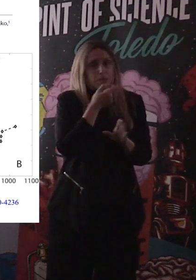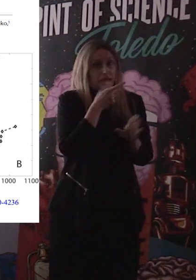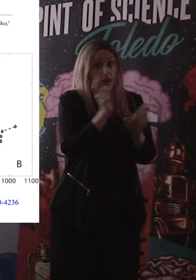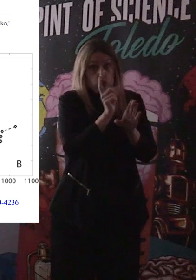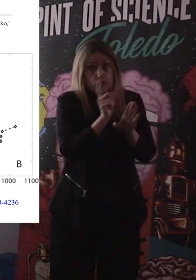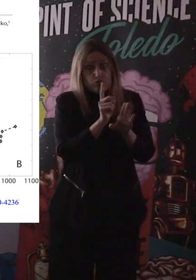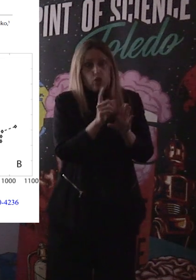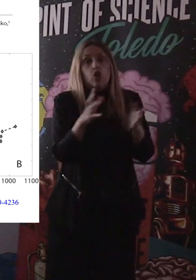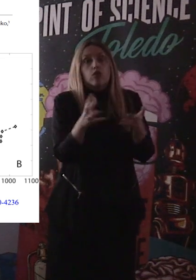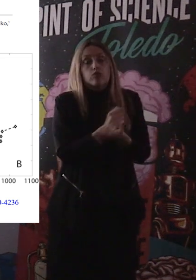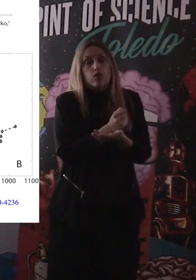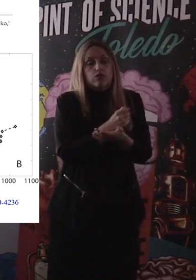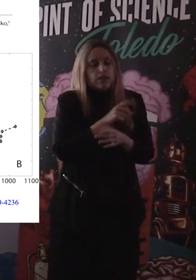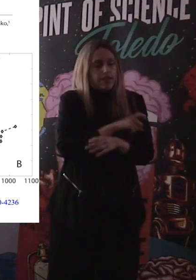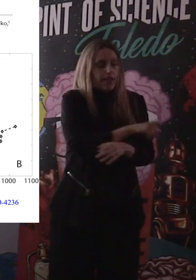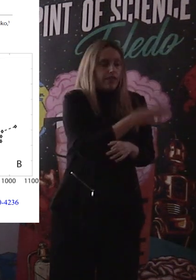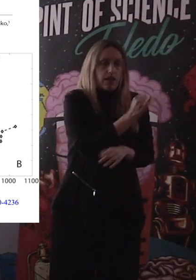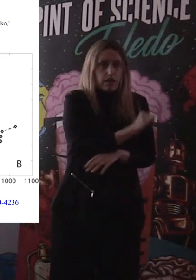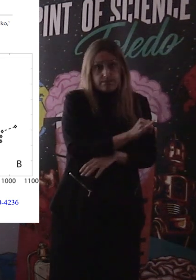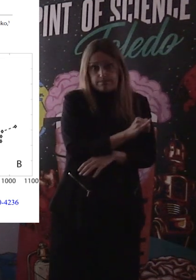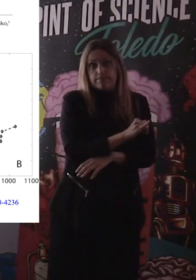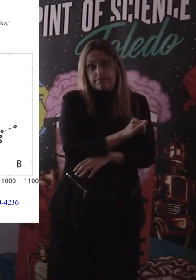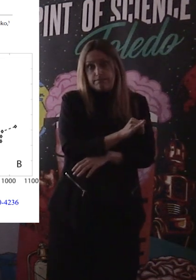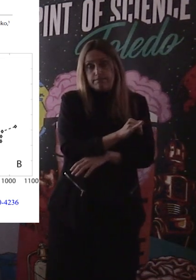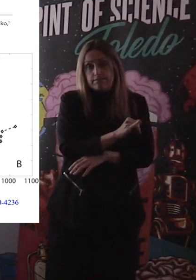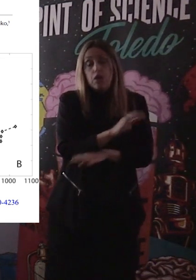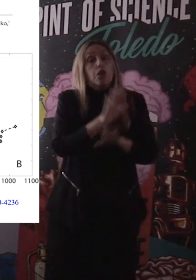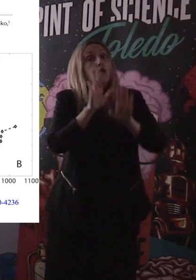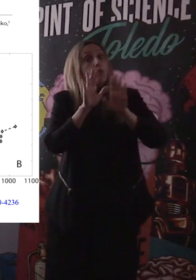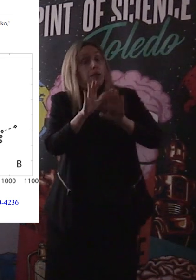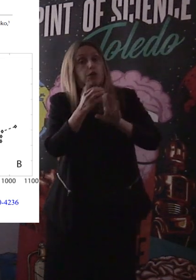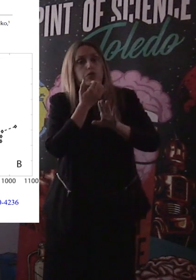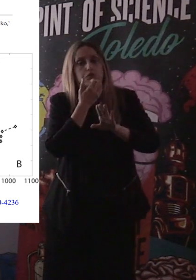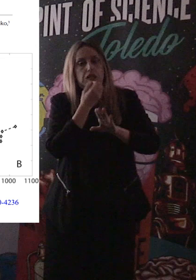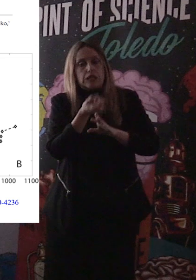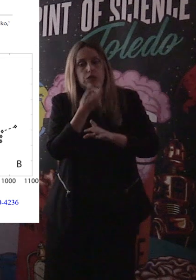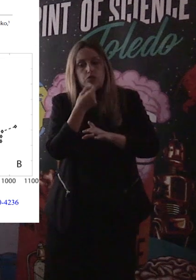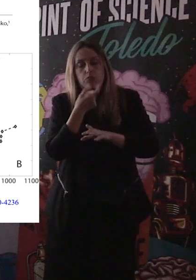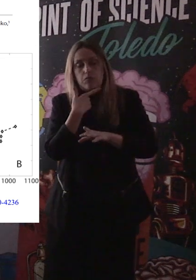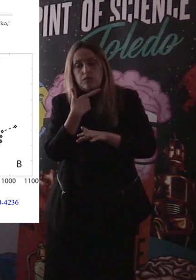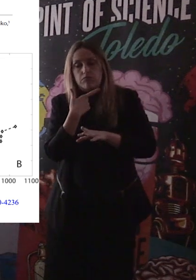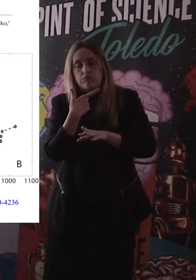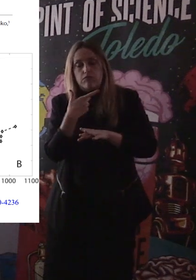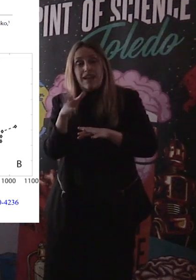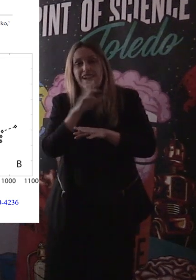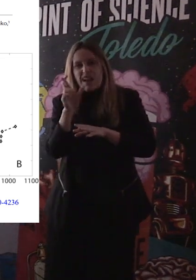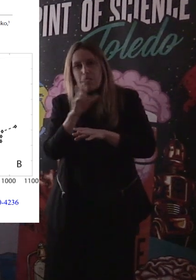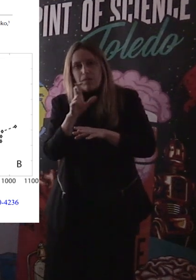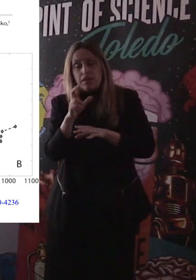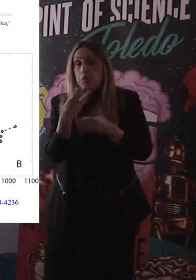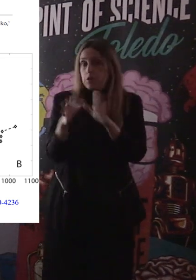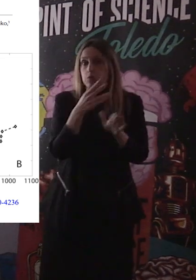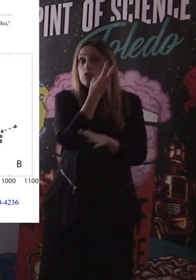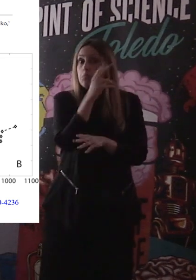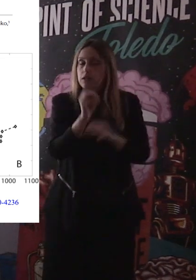todos tienen tumores ya. Mientras con los de rapamicina, unos 20%. Entonces, puede